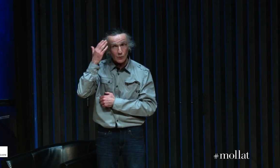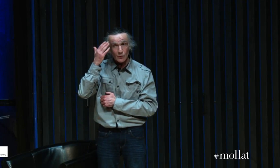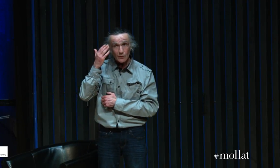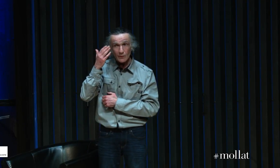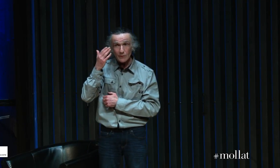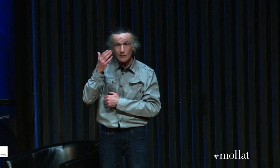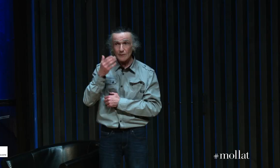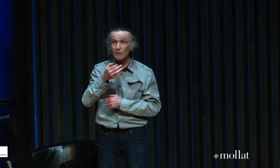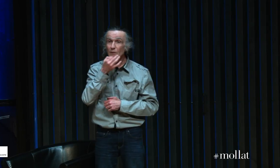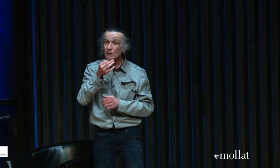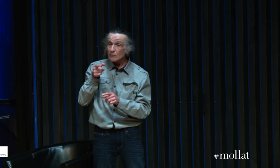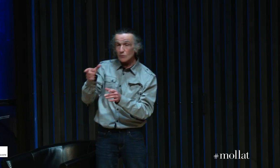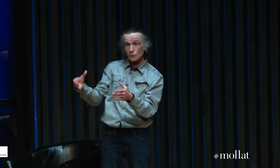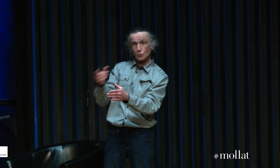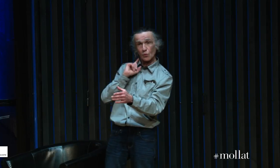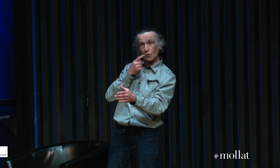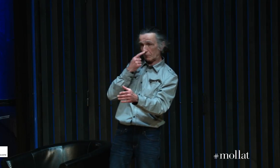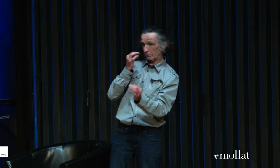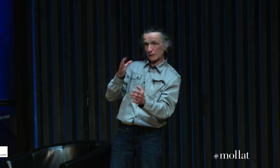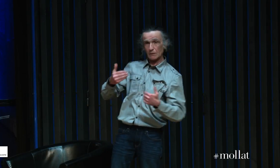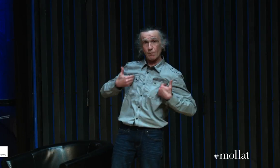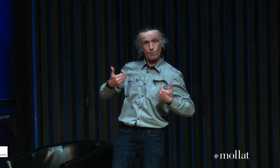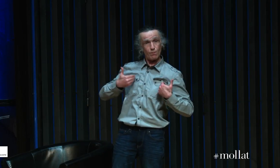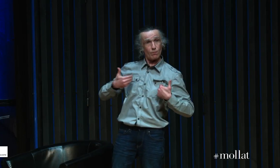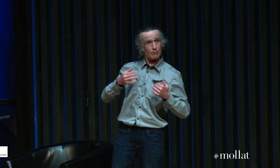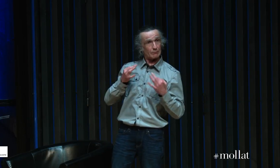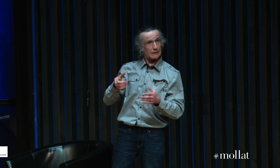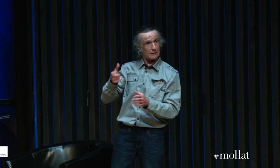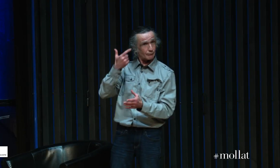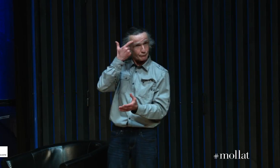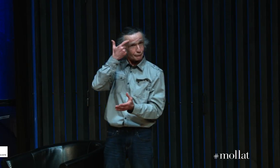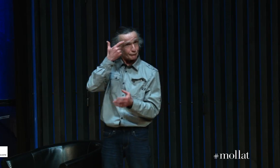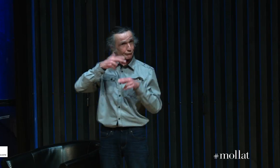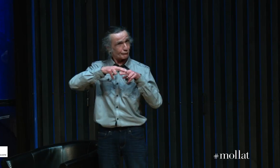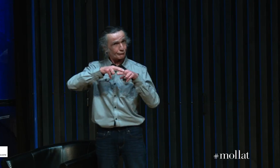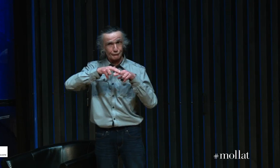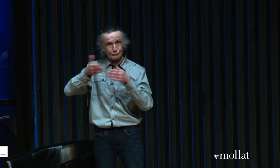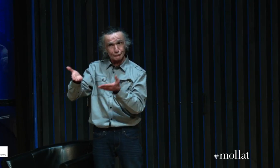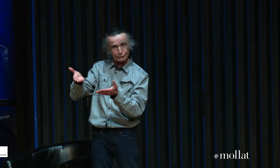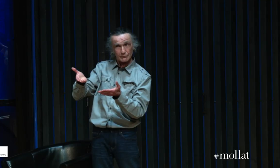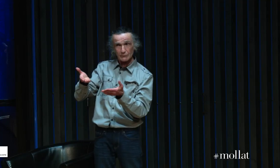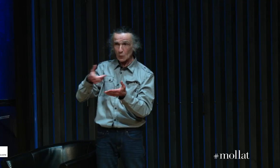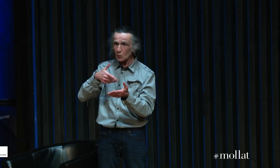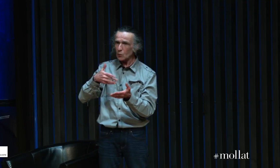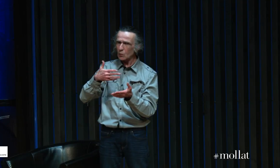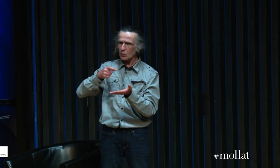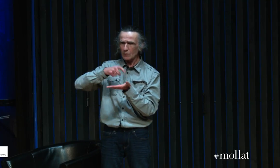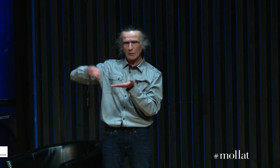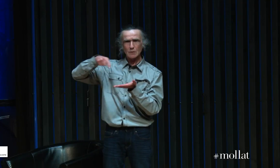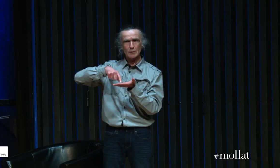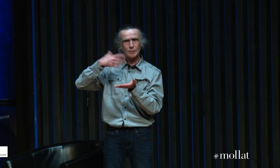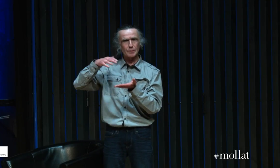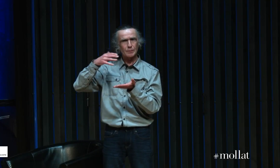l'autre philosophe célèbre, il a quand même évoqué le groupe des sourds comme plutôt un groupe d'animaux,